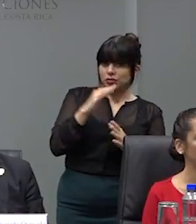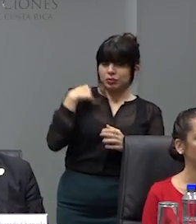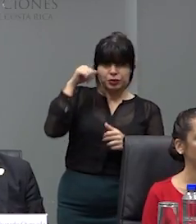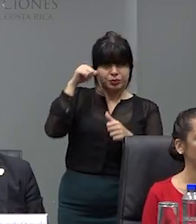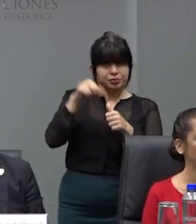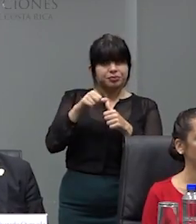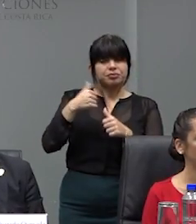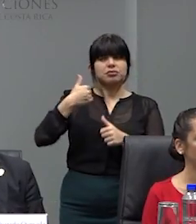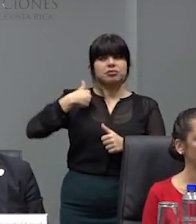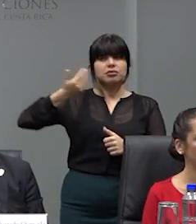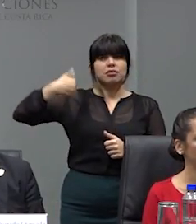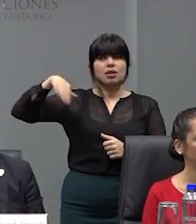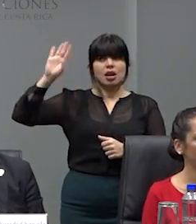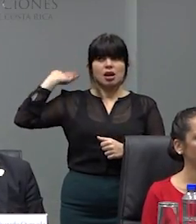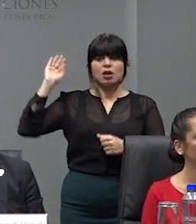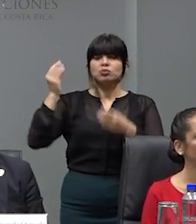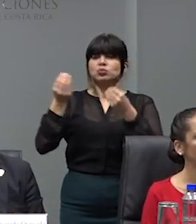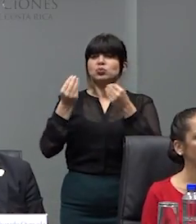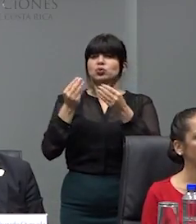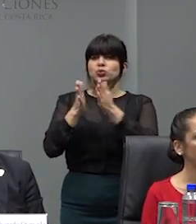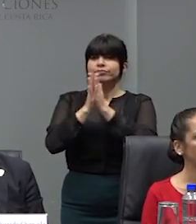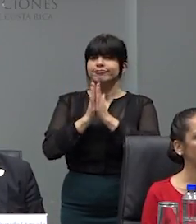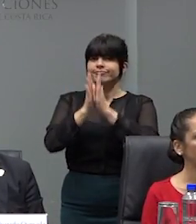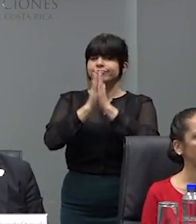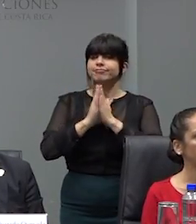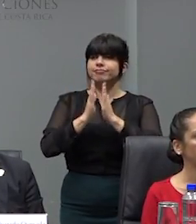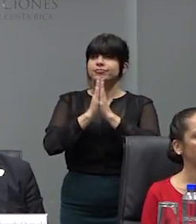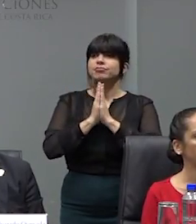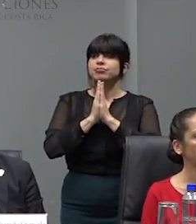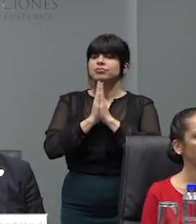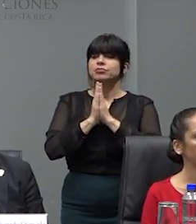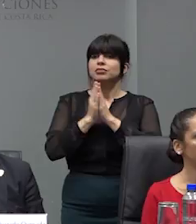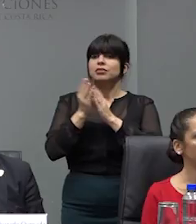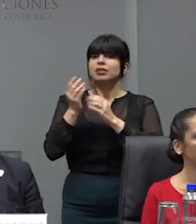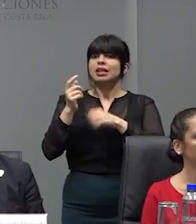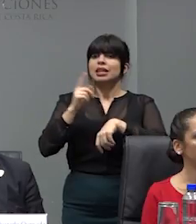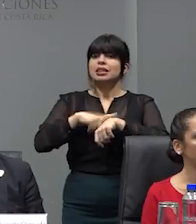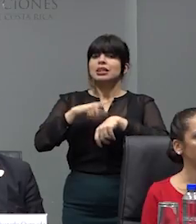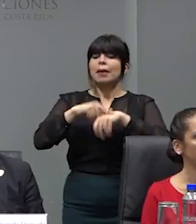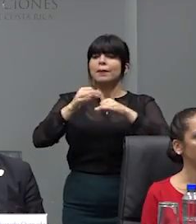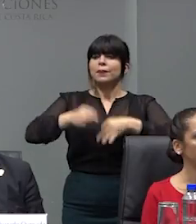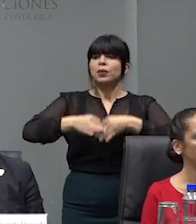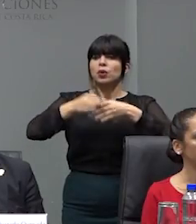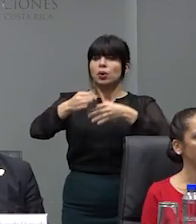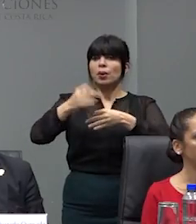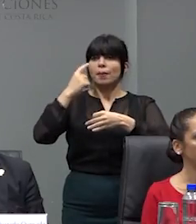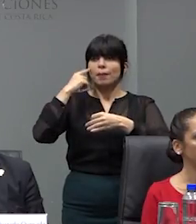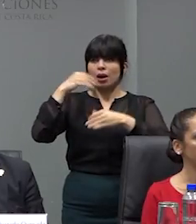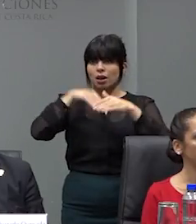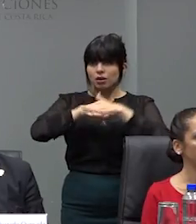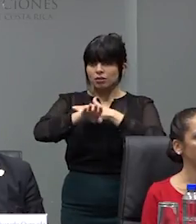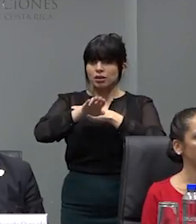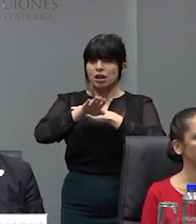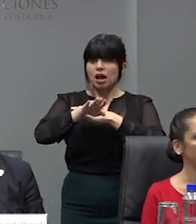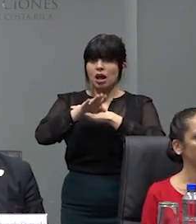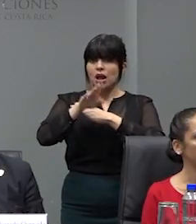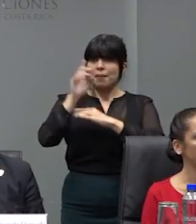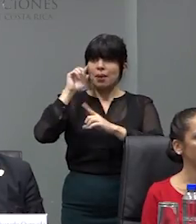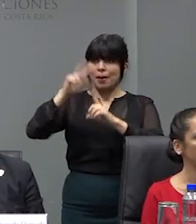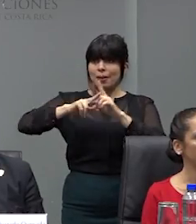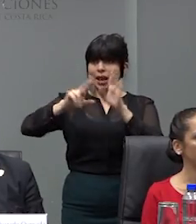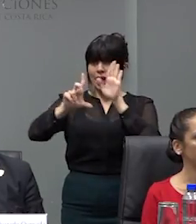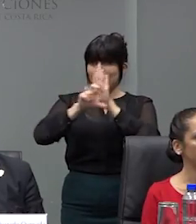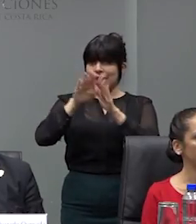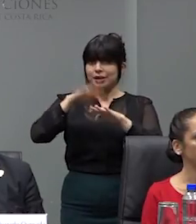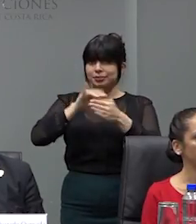ha habido bastantes solicitudes de reposición del tiempo para poder entrar propiamente a aplicar la legislación en